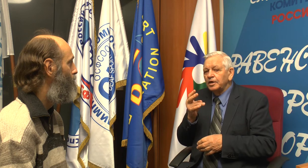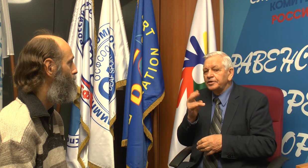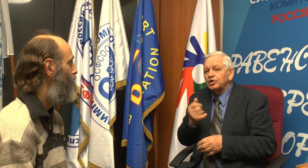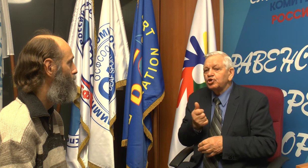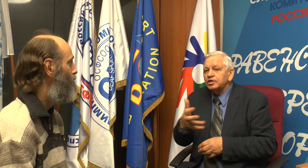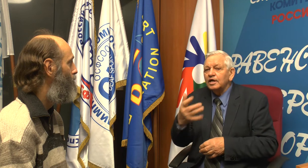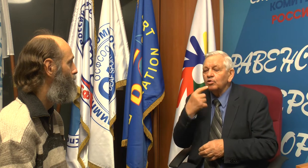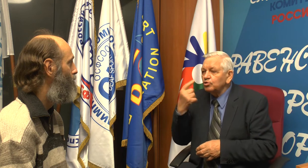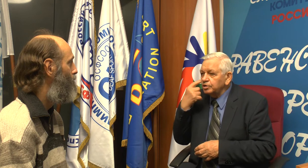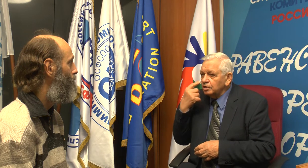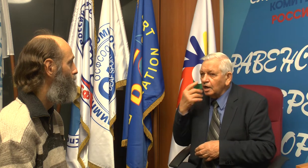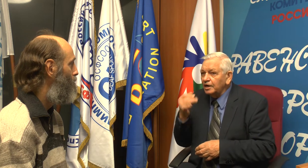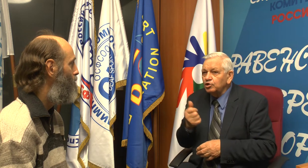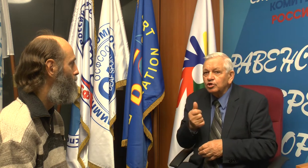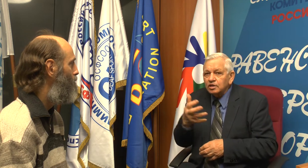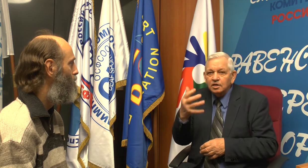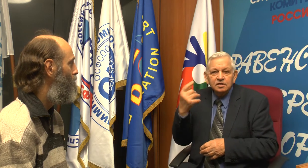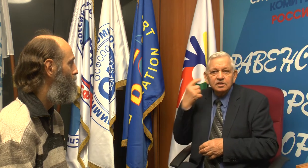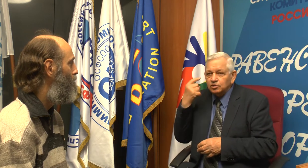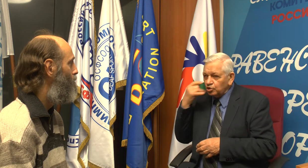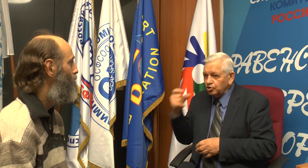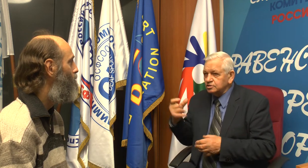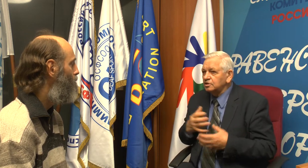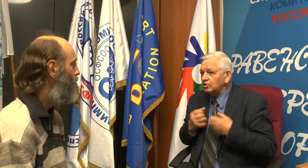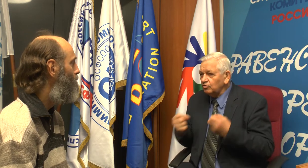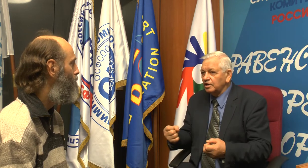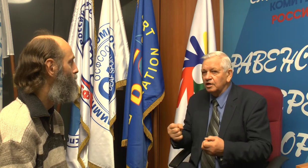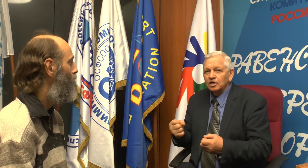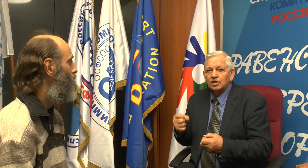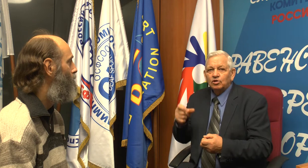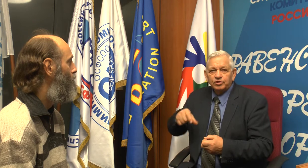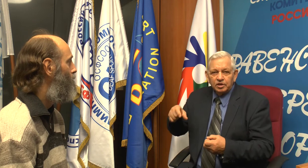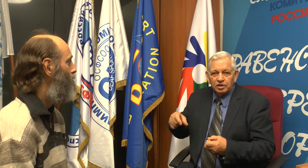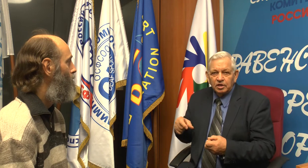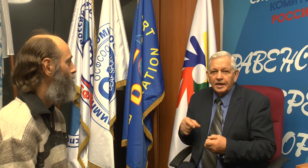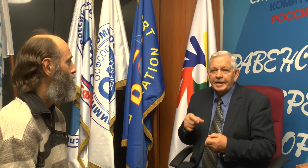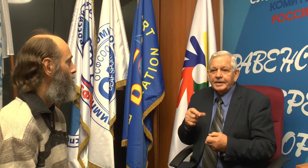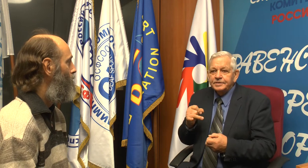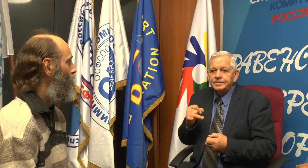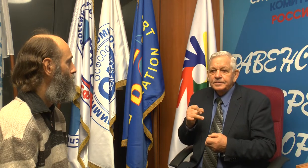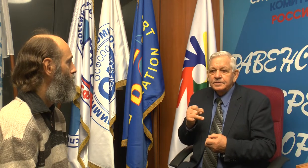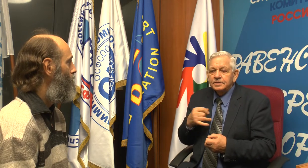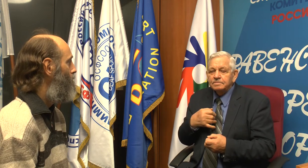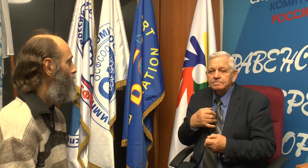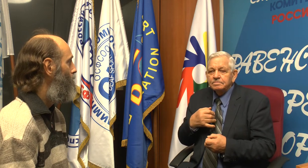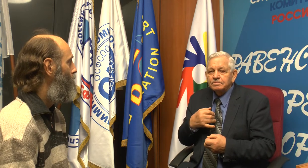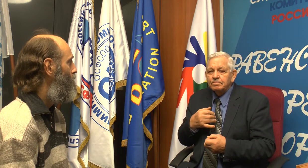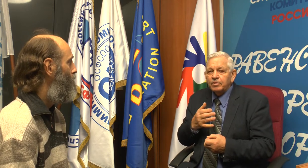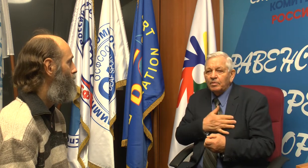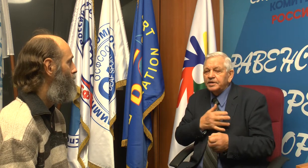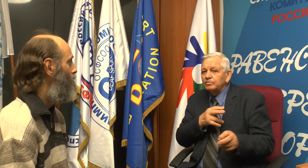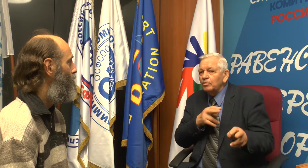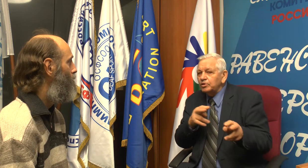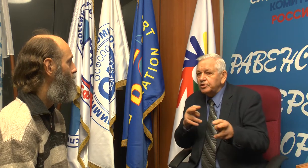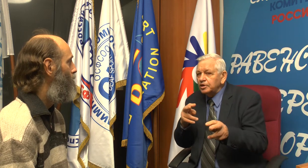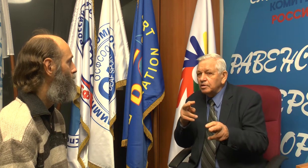не из числа глухих, а из числа слышащих, здоровых людей. И по моим наблюдениям